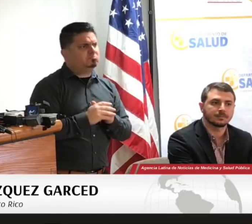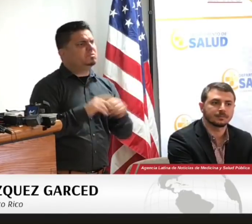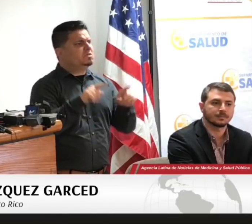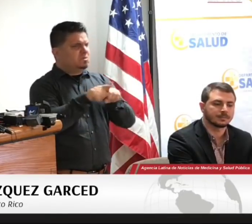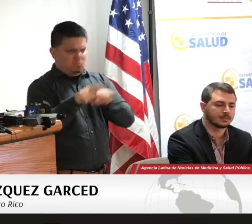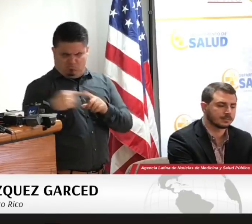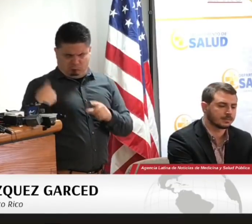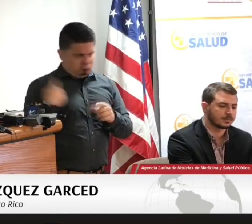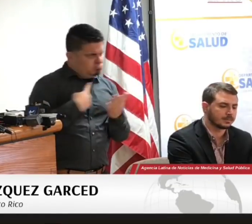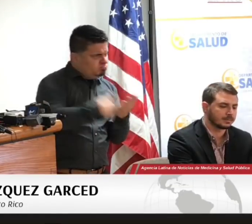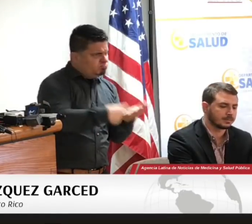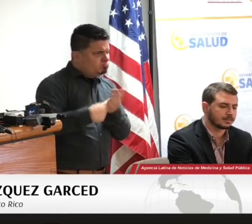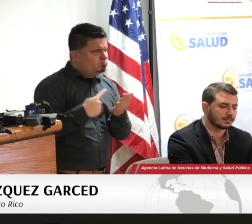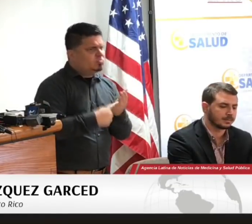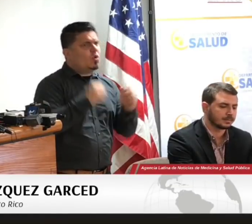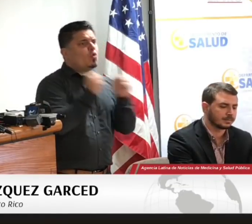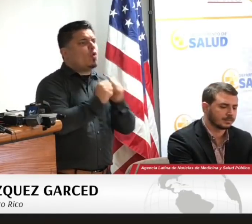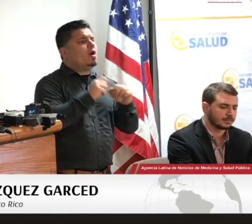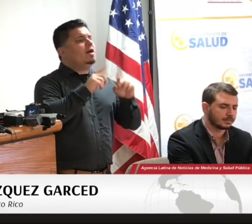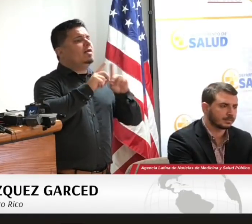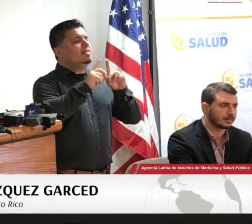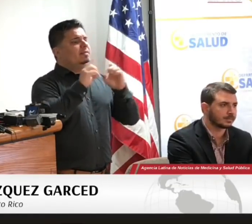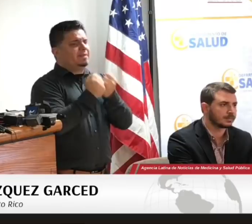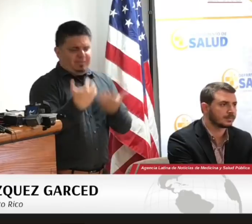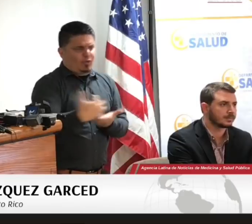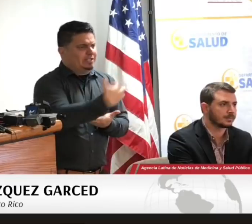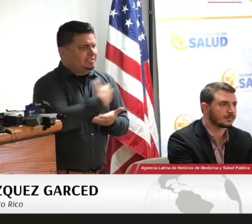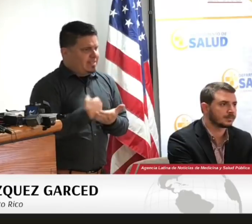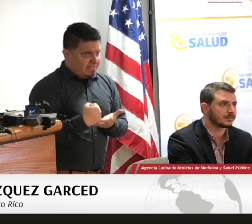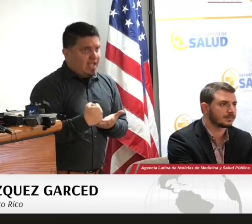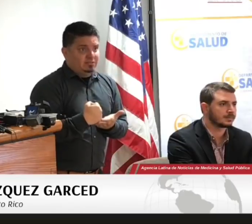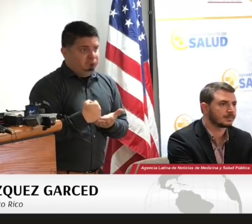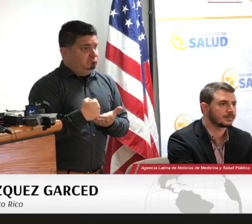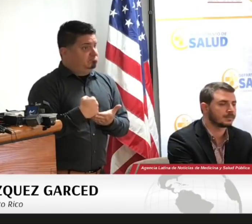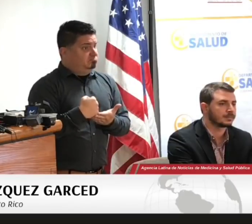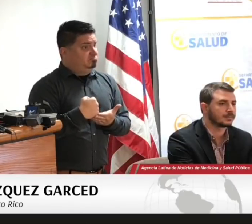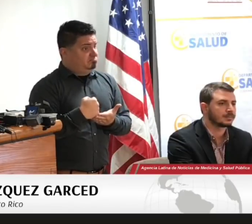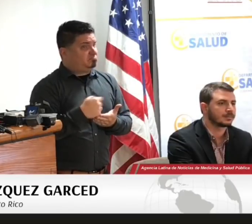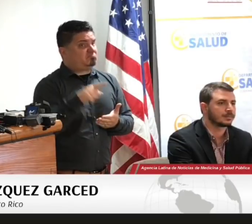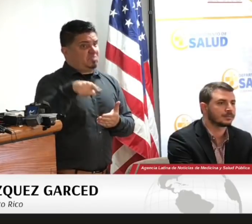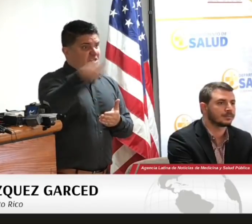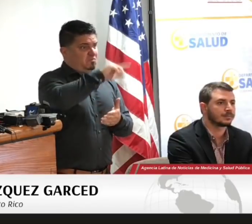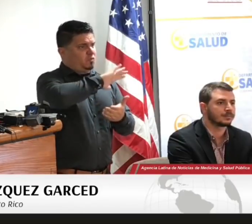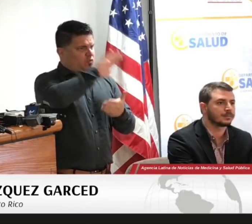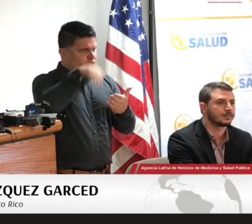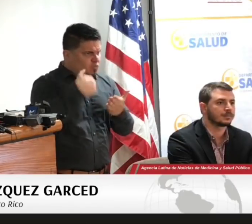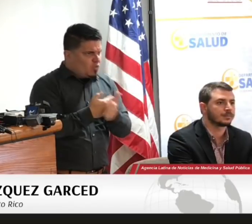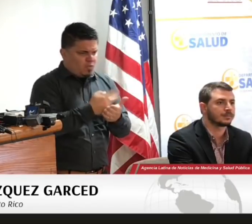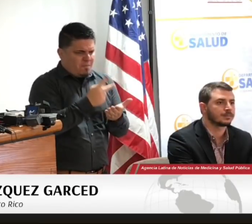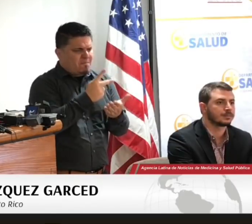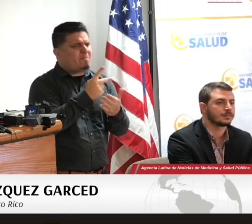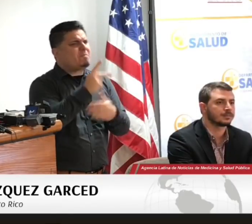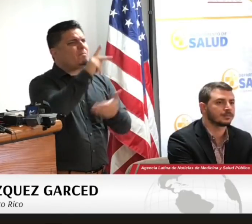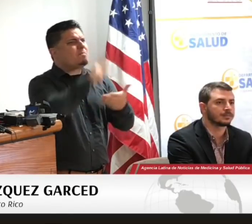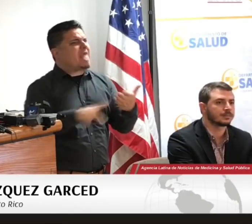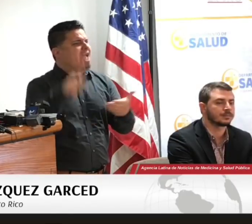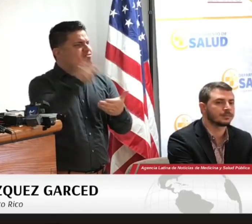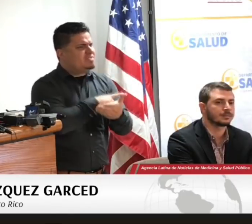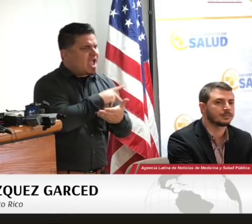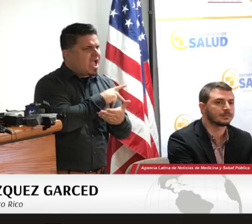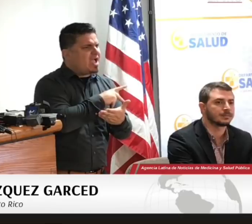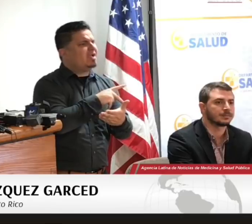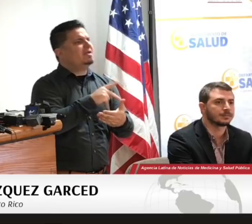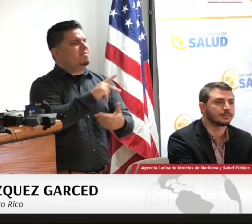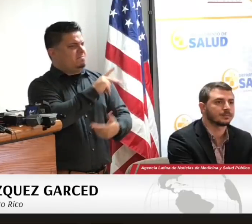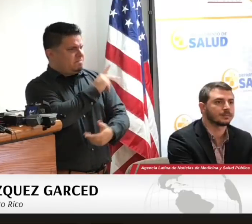el secretario de Hacienda y toda erradicación de planilla de manera personal. La erradicación de las